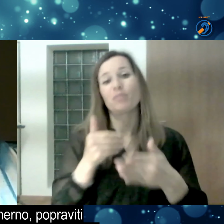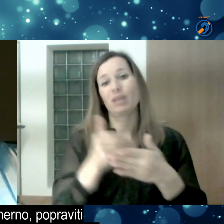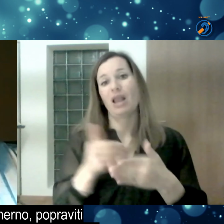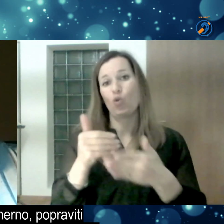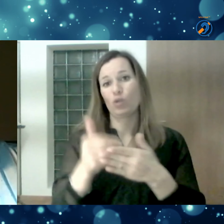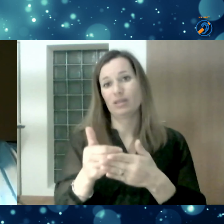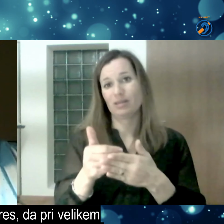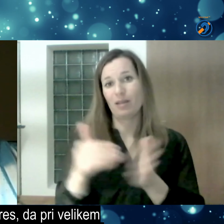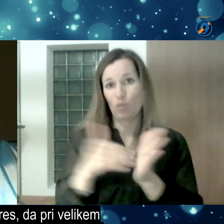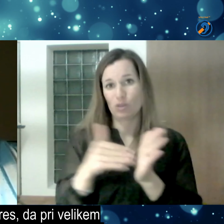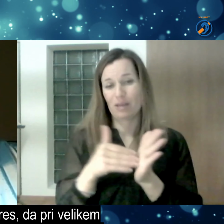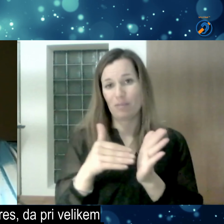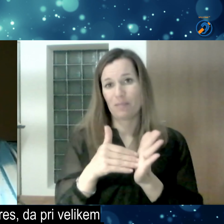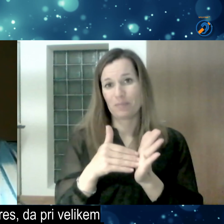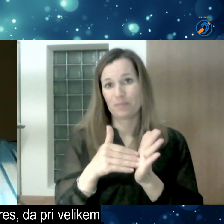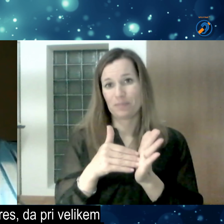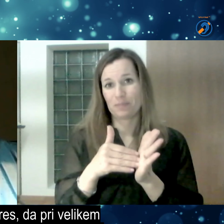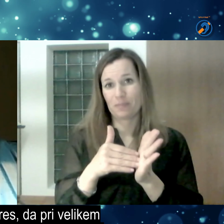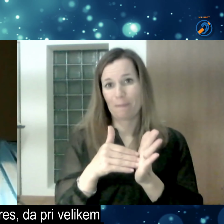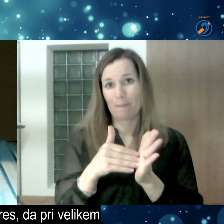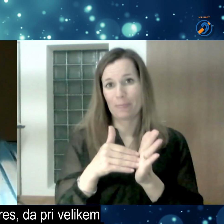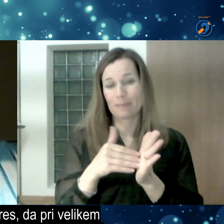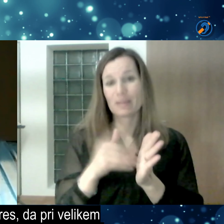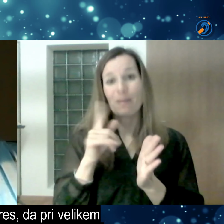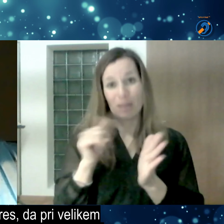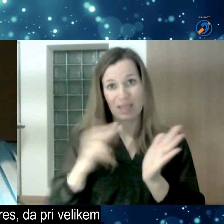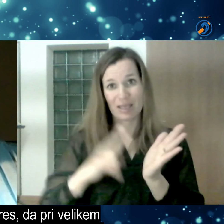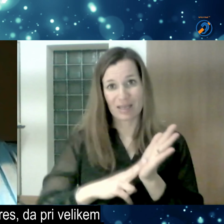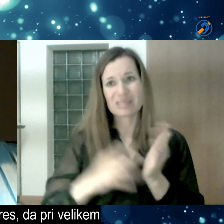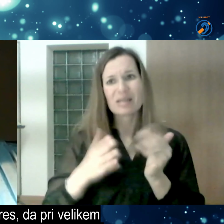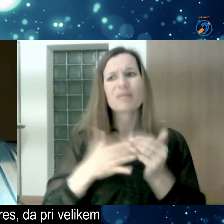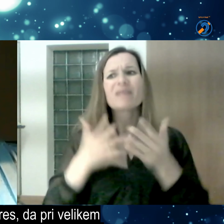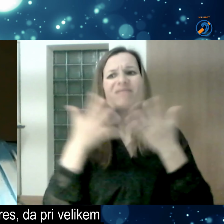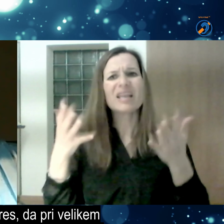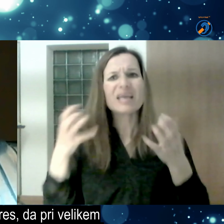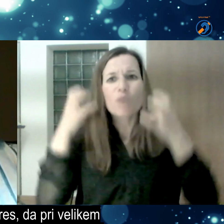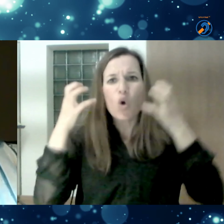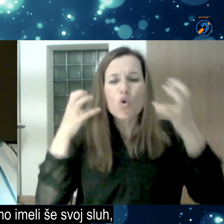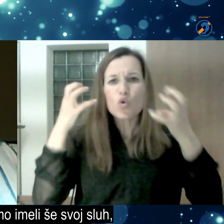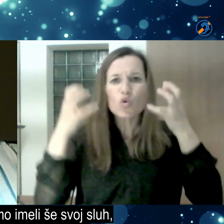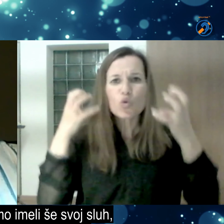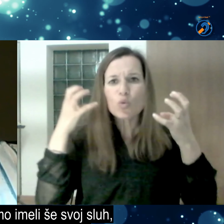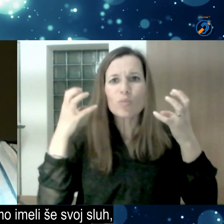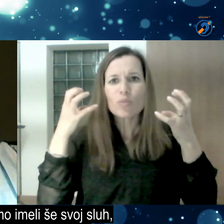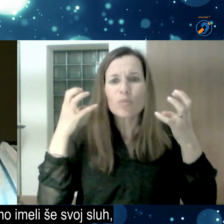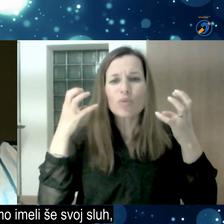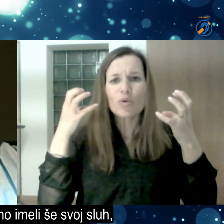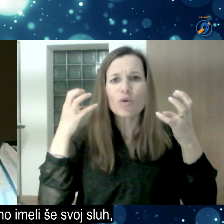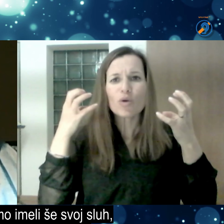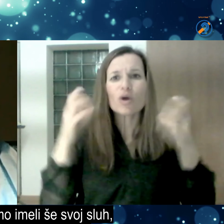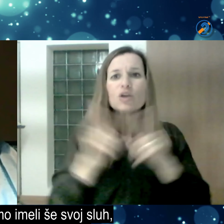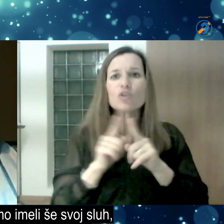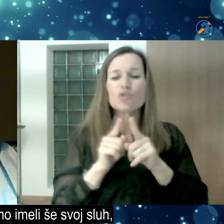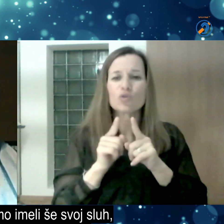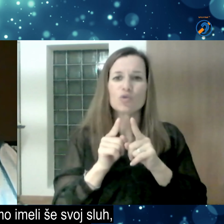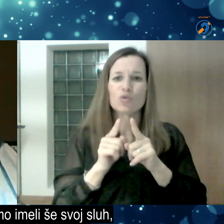potrebam. Samo nekaj pa res, da pri velikem hrupu, kot sem že prej povedal, tudi prej, ko smo imeli